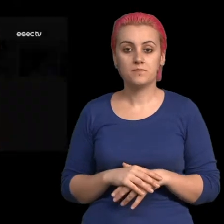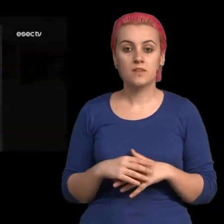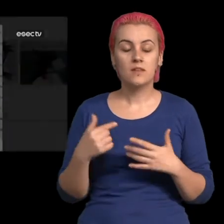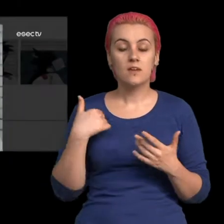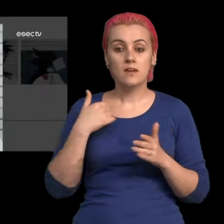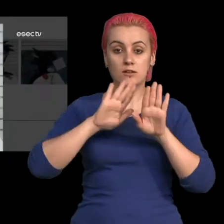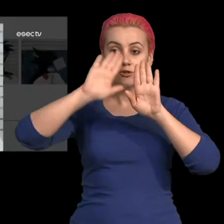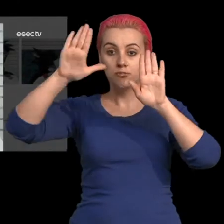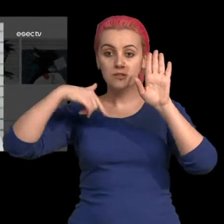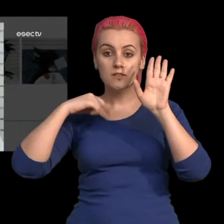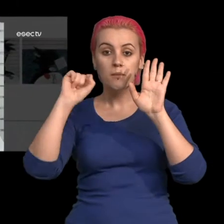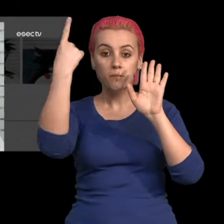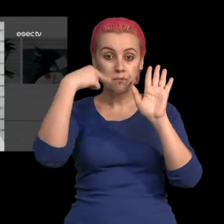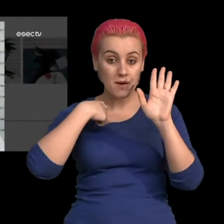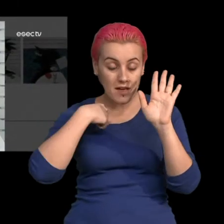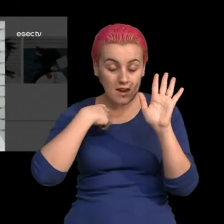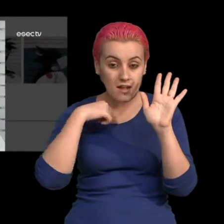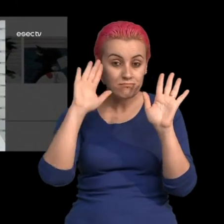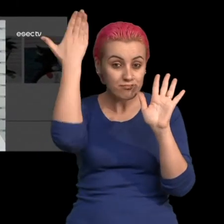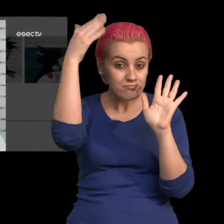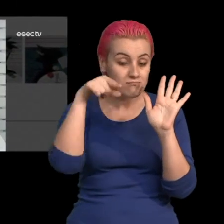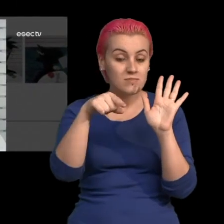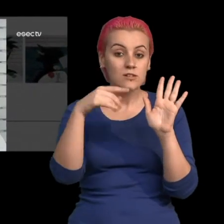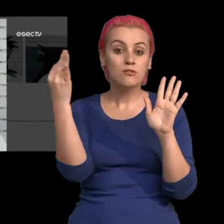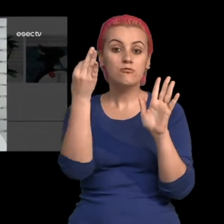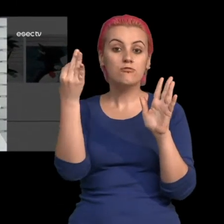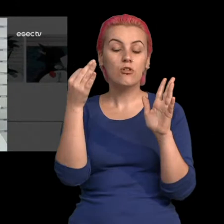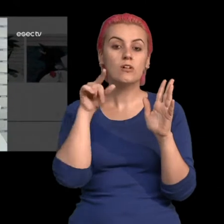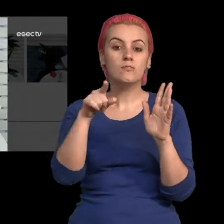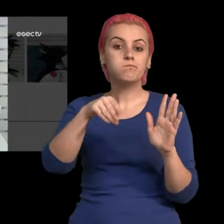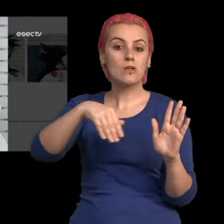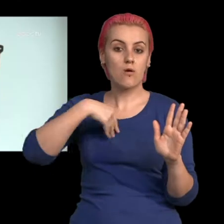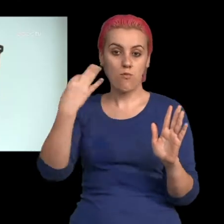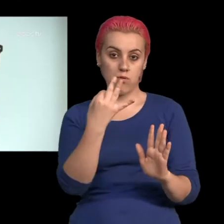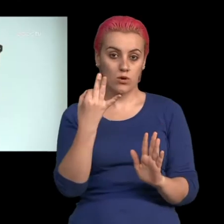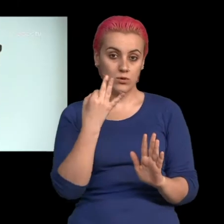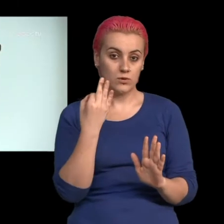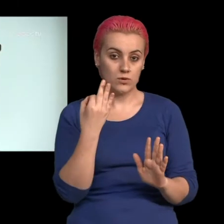A minha primeira exposição pensada como tal foi na Galeria Romeu Pavia, no Porto,